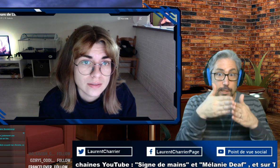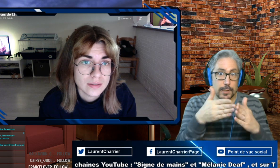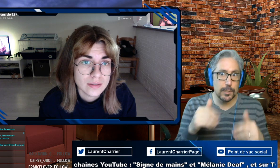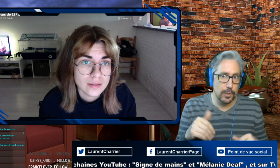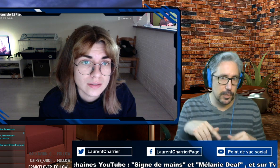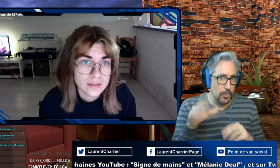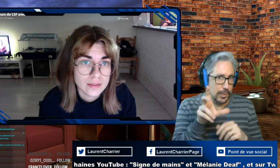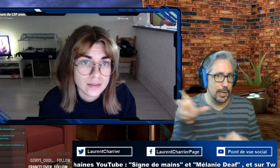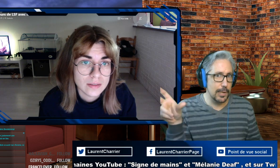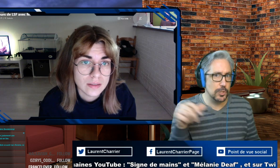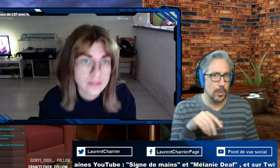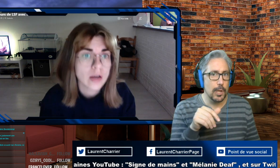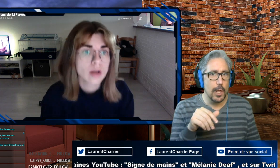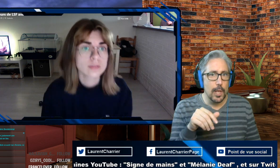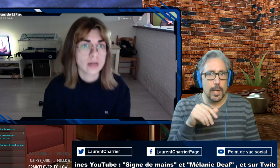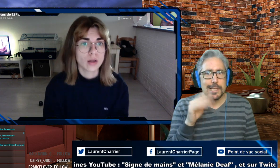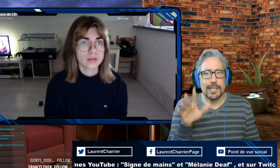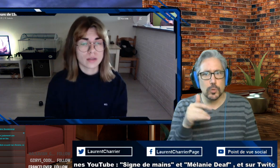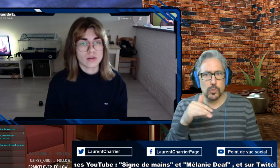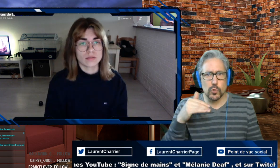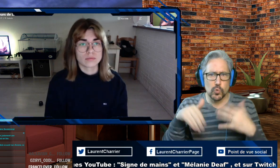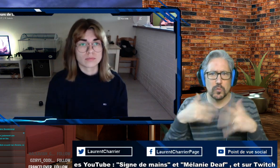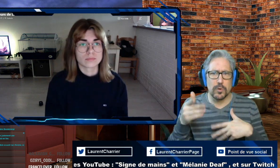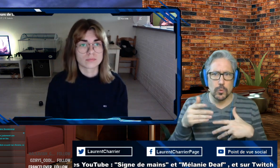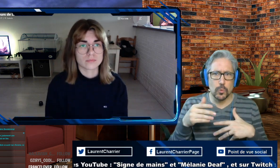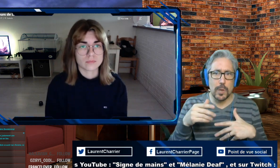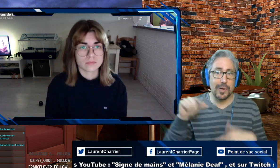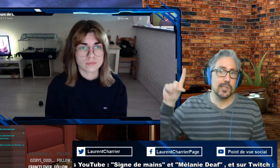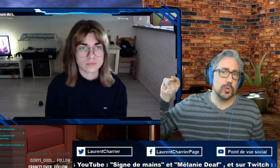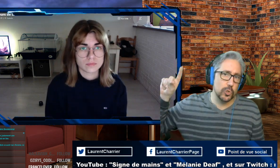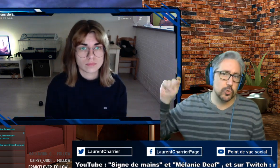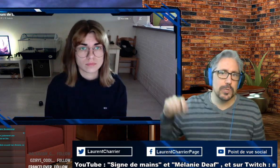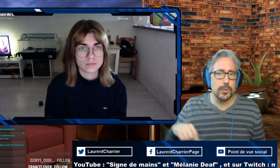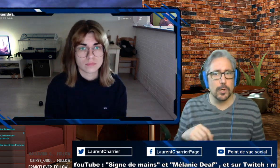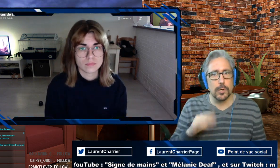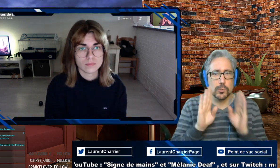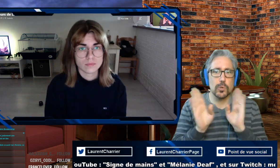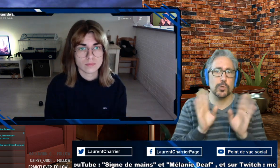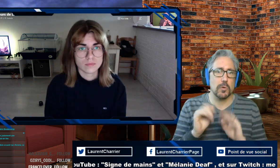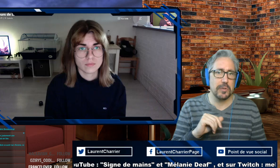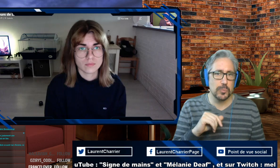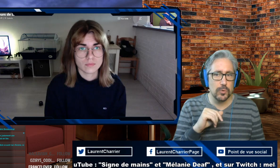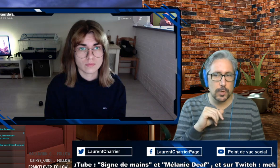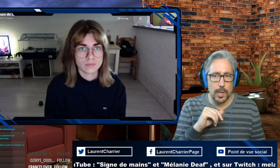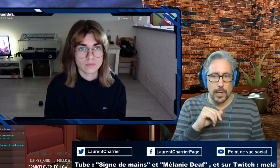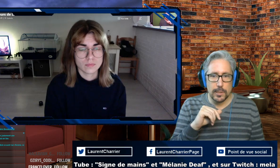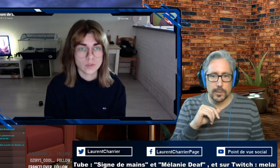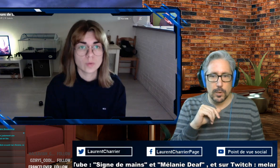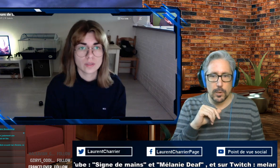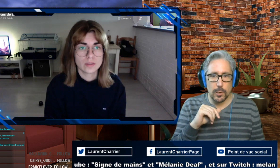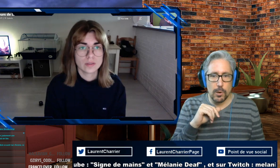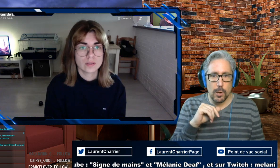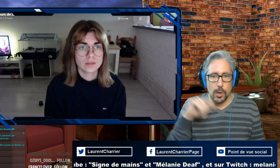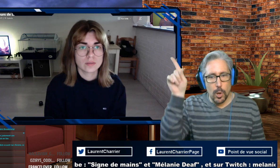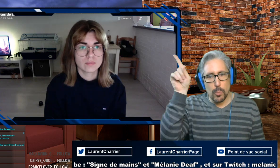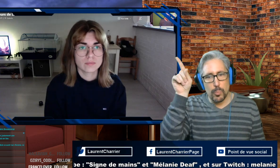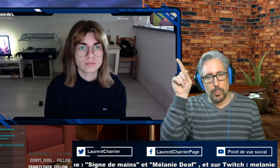les questions qui demandent les gens. Il y a des gens souvent, donc après c'est sur Twitter, sur Facebook, disent